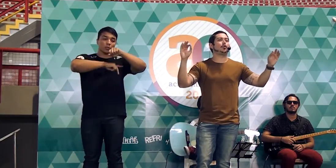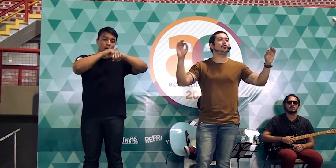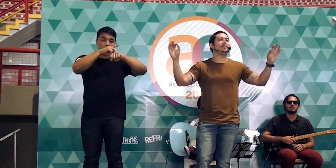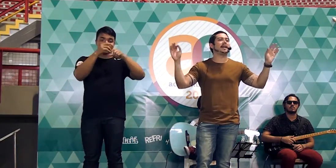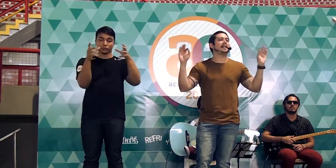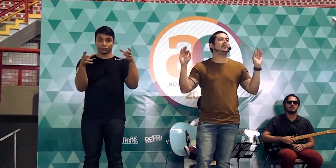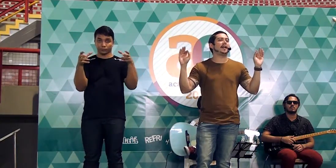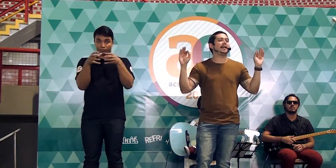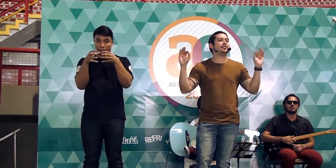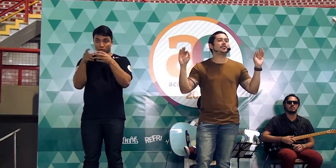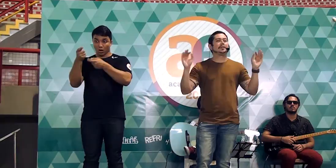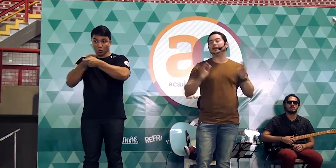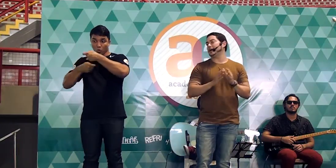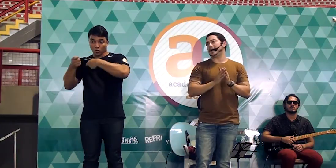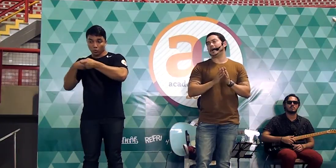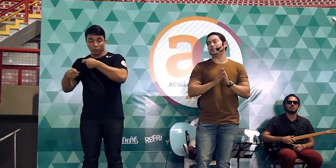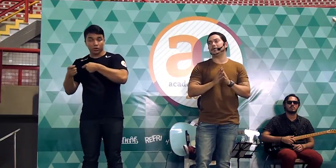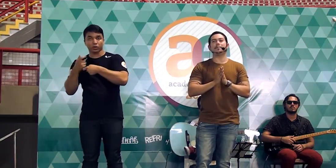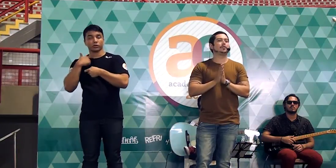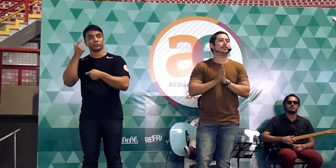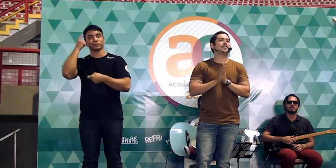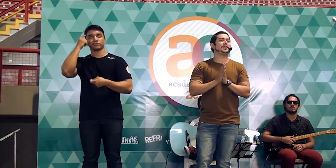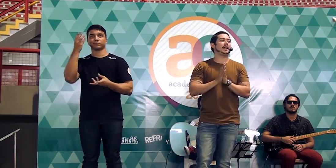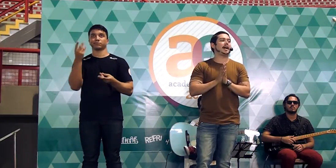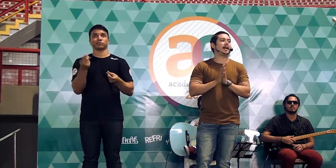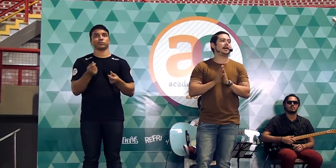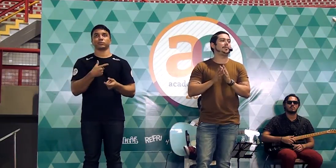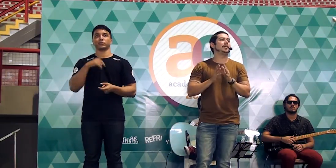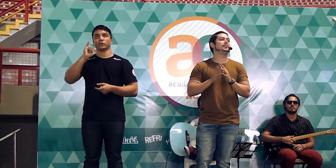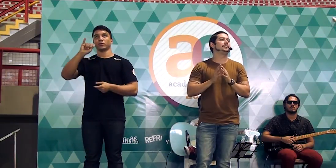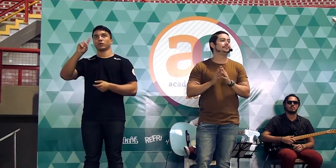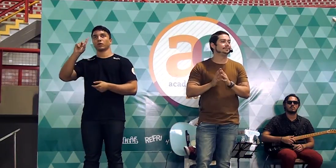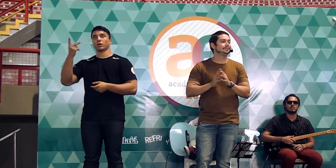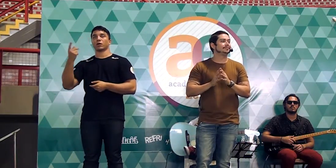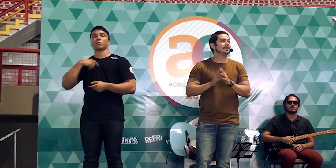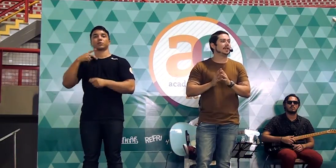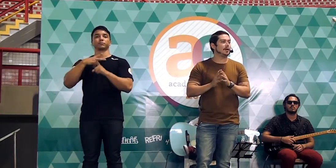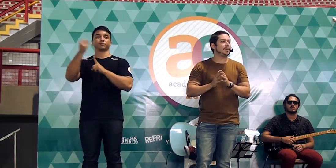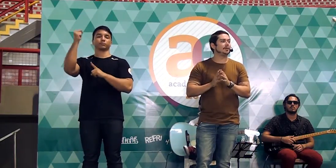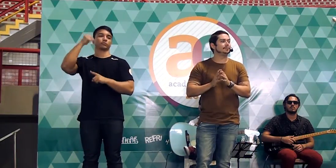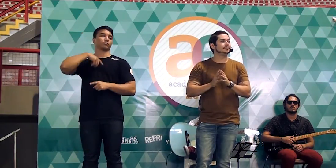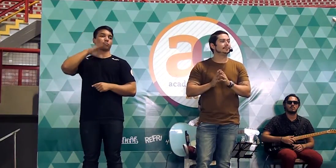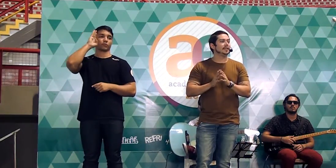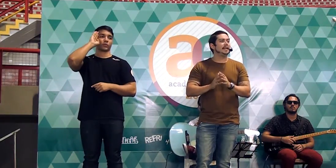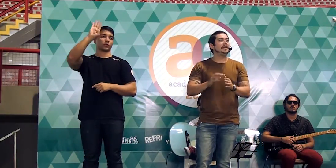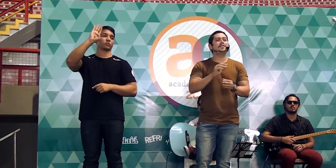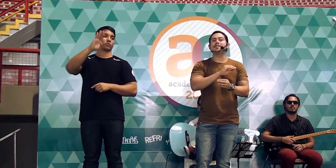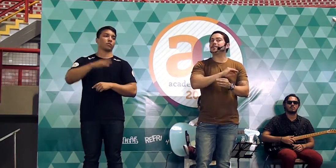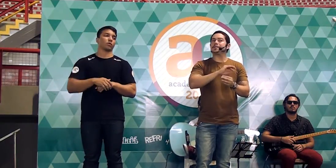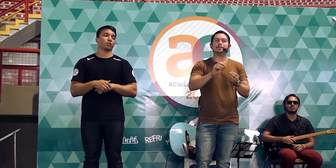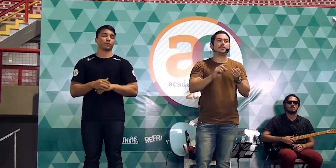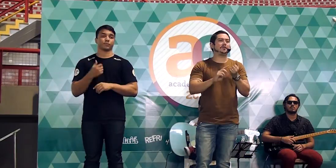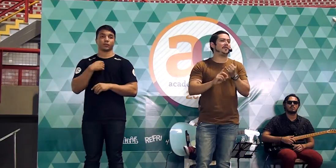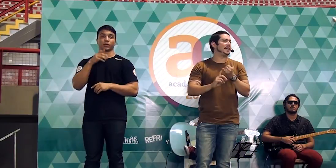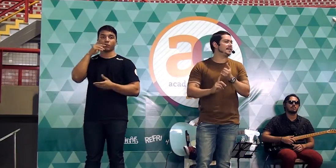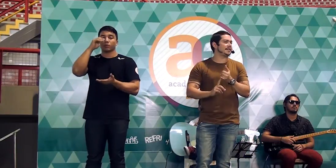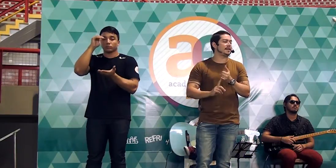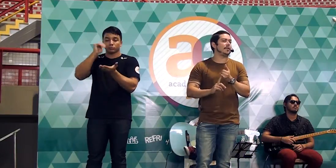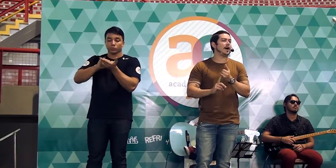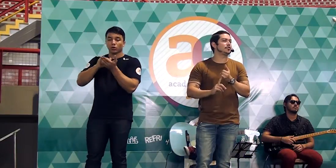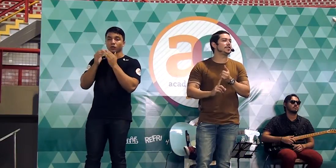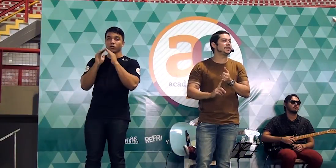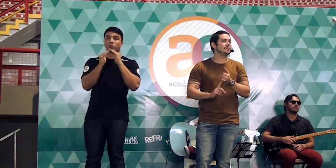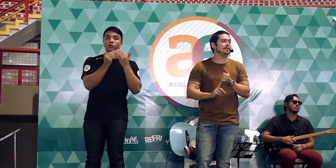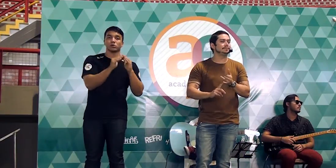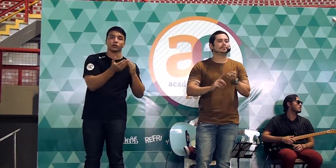referência de economia equivalente, meu amigo, nosso IDH era campeão, viu? Campeão. Índices de